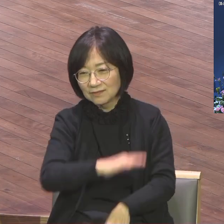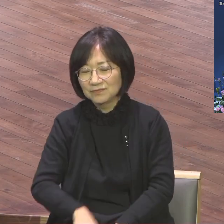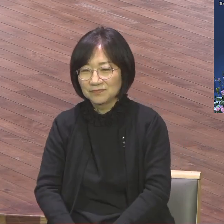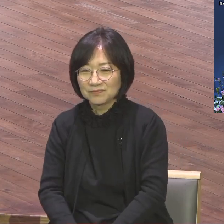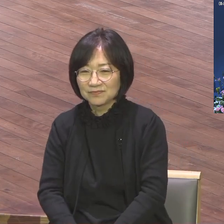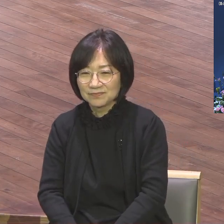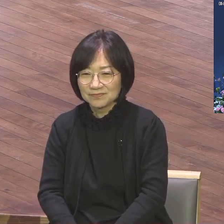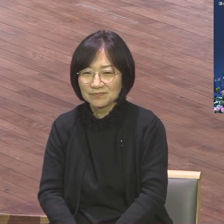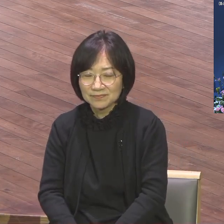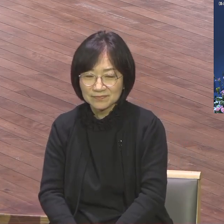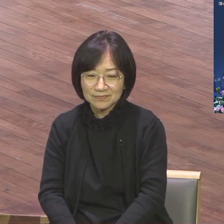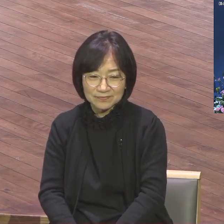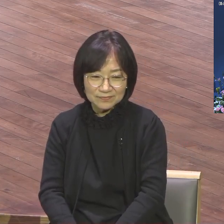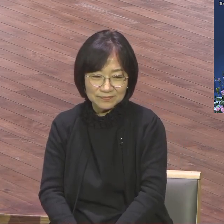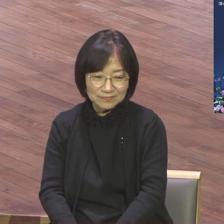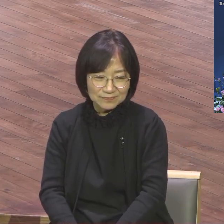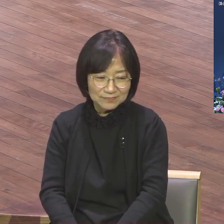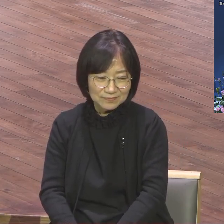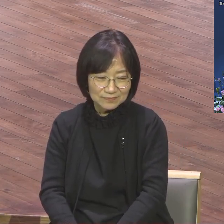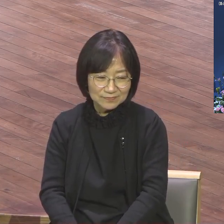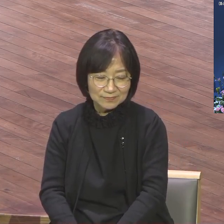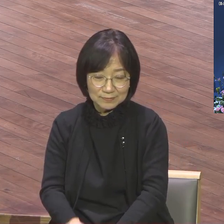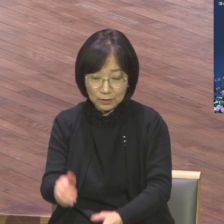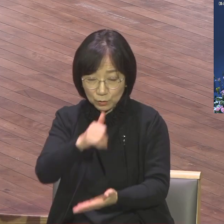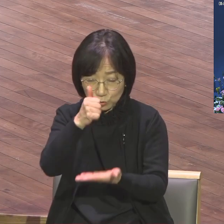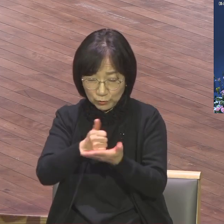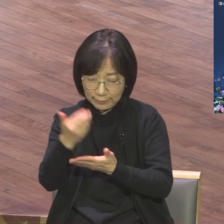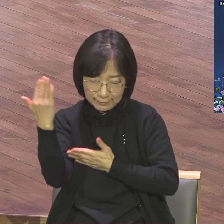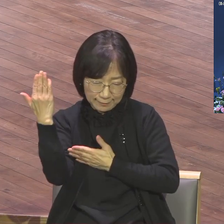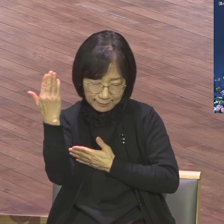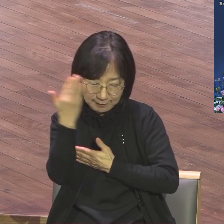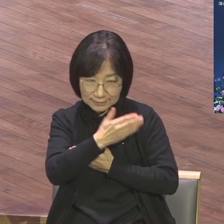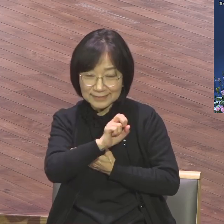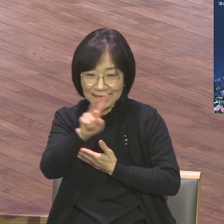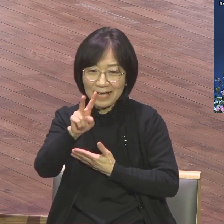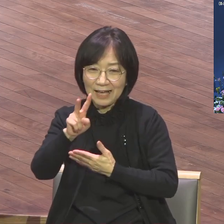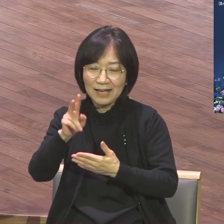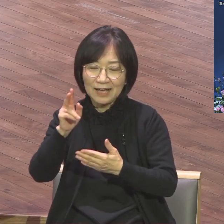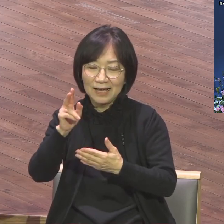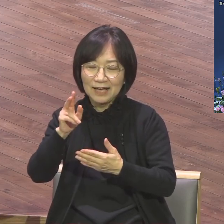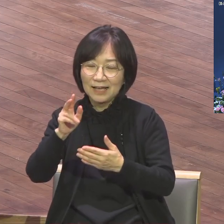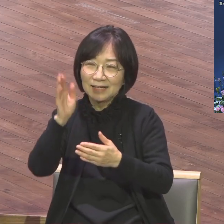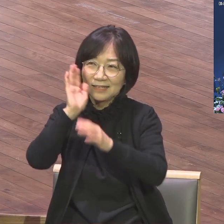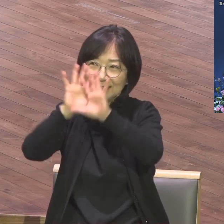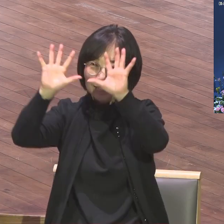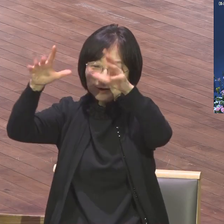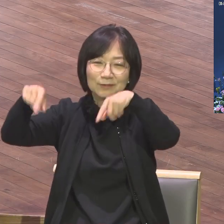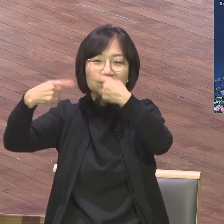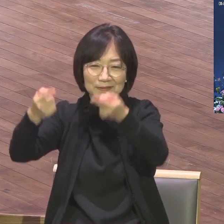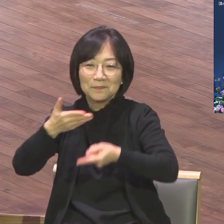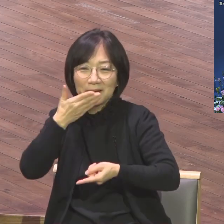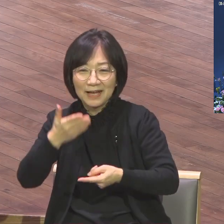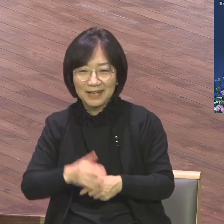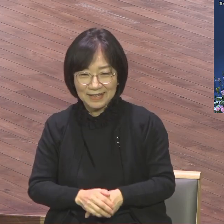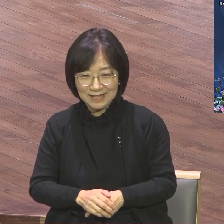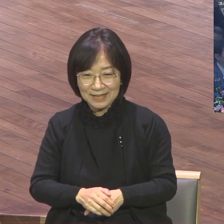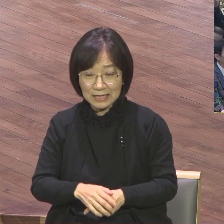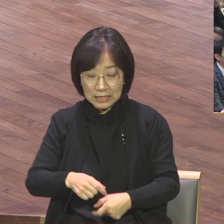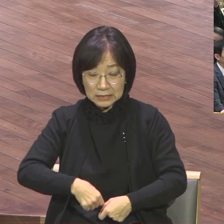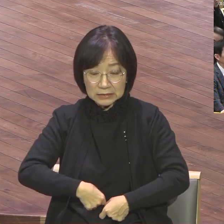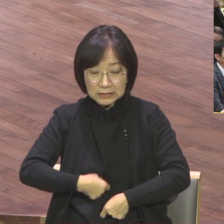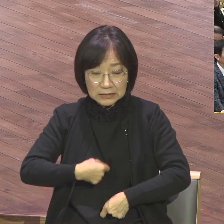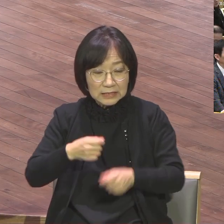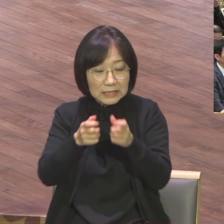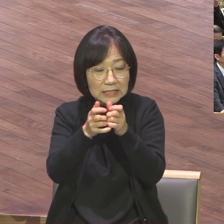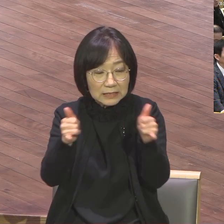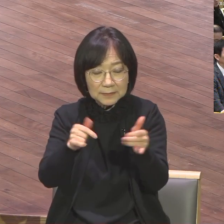죄 해결돼야 된다. 의인 대역 천국 가는데 의인이 천국 가지 죄인이 천국 갑니까? 어떻게 의인 됩니까? 의인은 믿음으로 말미암아 살리라.